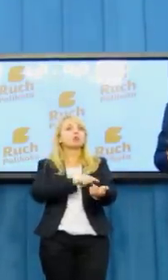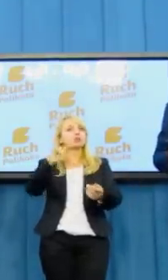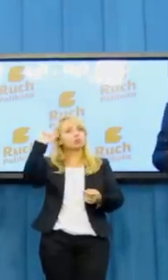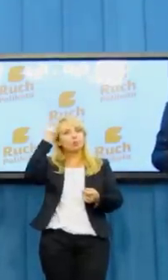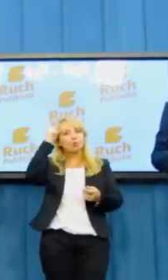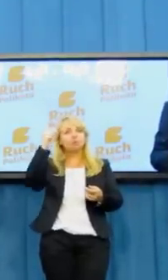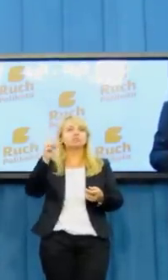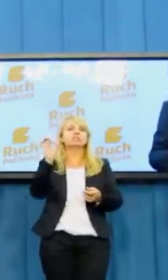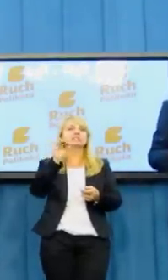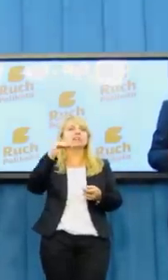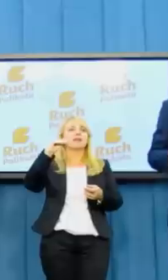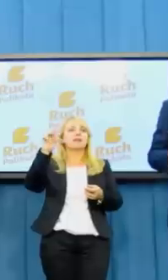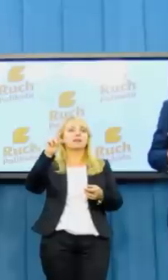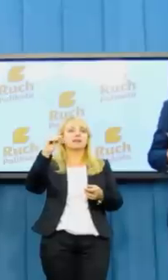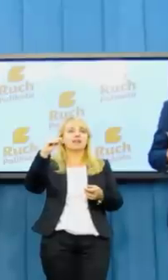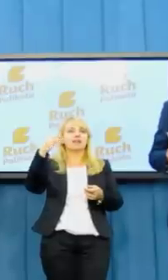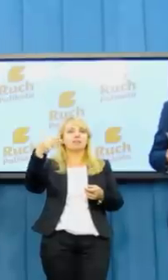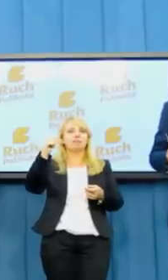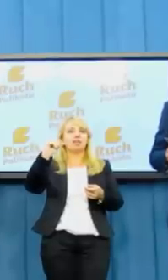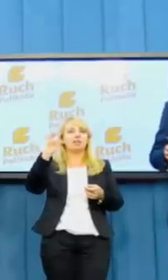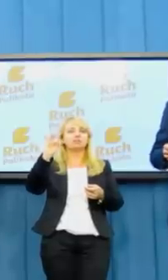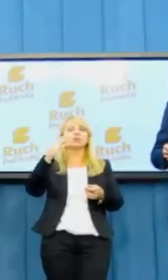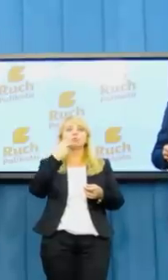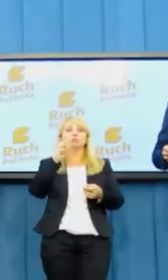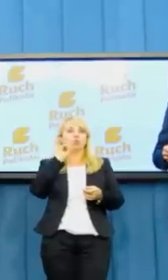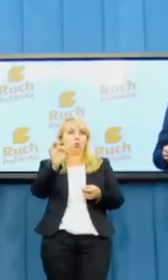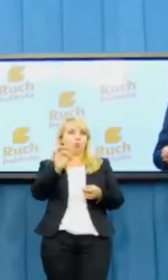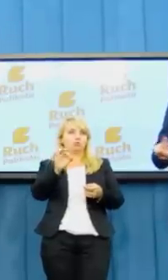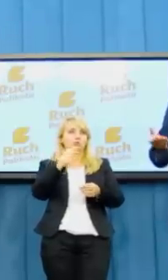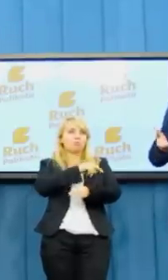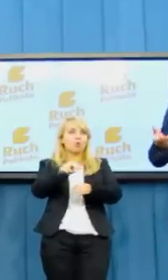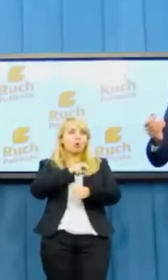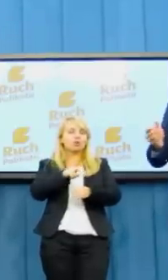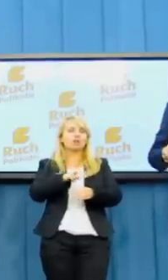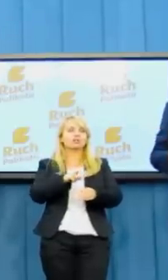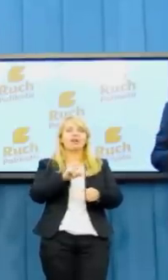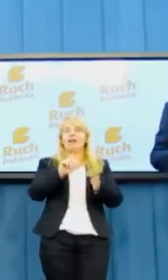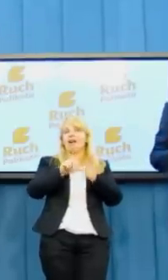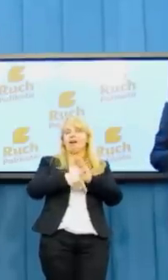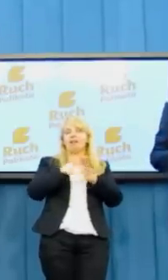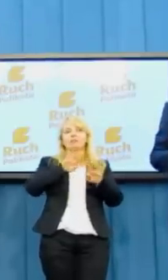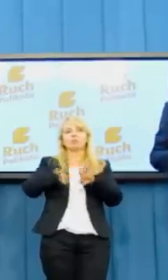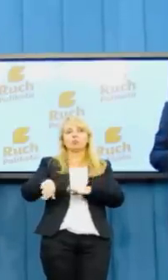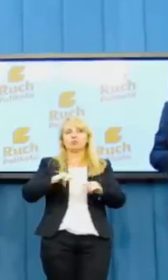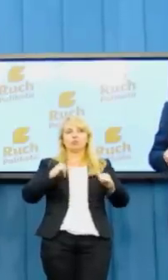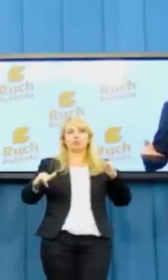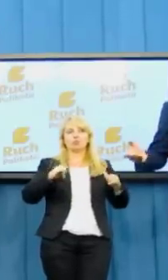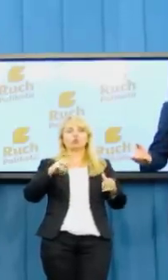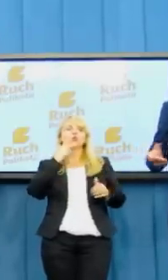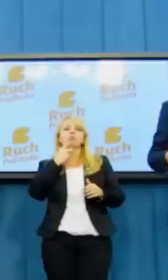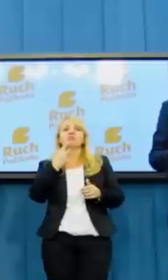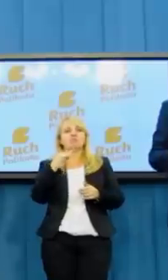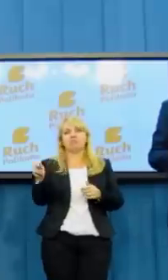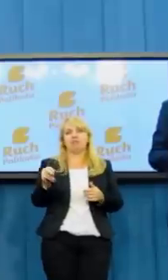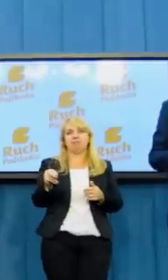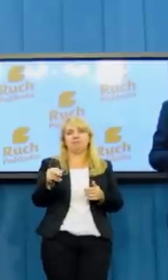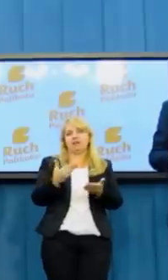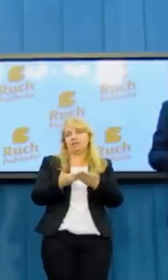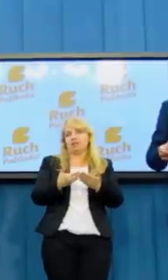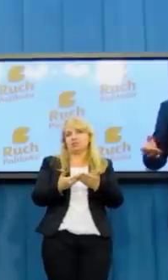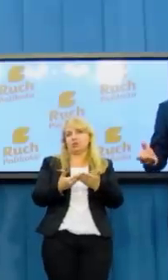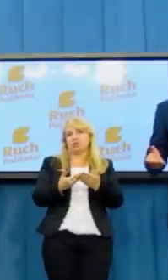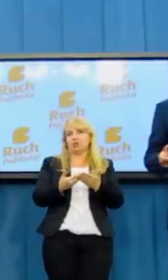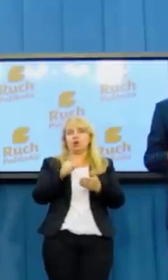cieszy się, że Ruch Palikota dąży do uzdrowienia polskiej prokuratury, natomiast rząd przedstawia całkowicie odmienne